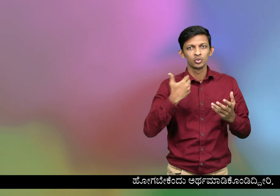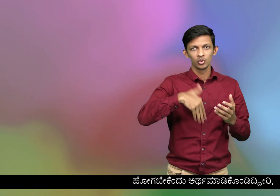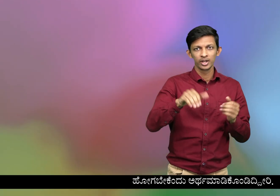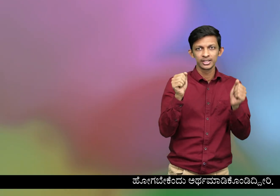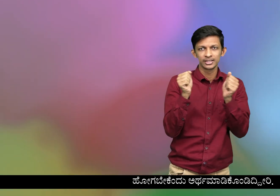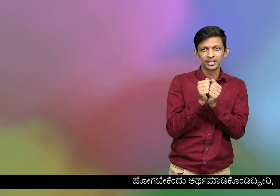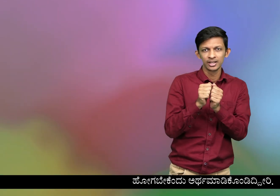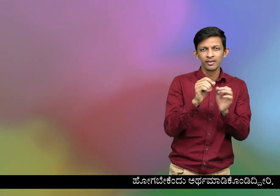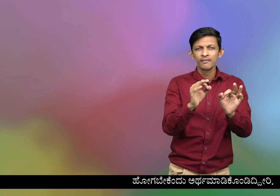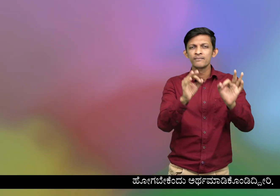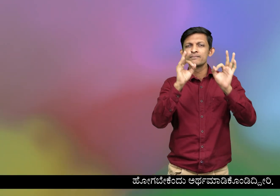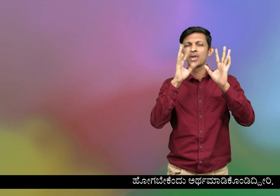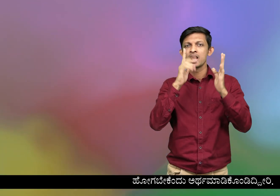ಹೋಗಬೇಕೆಂದು ಅರ್ಥ ಮಾಡಿಕೊಂಡಿದ್ದೀರಿ.